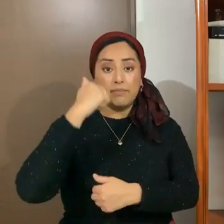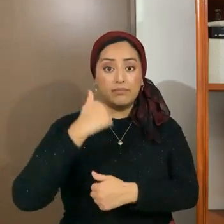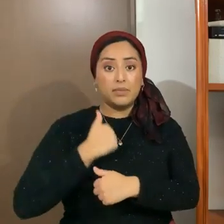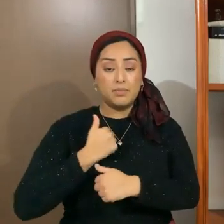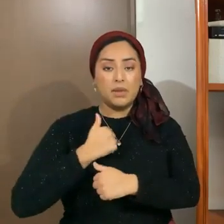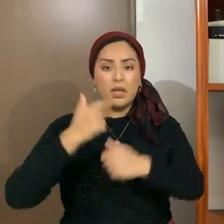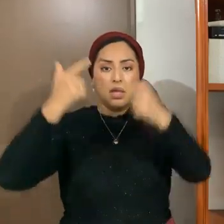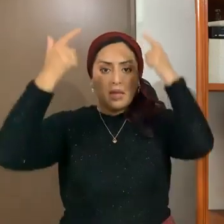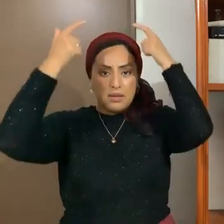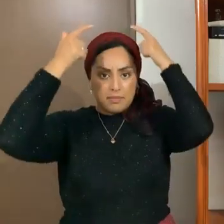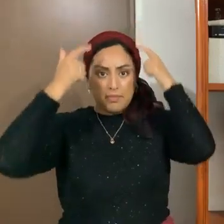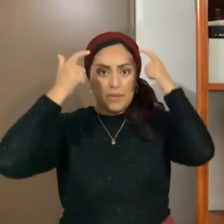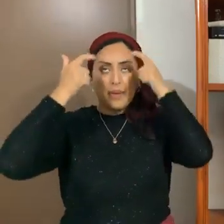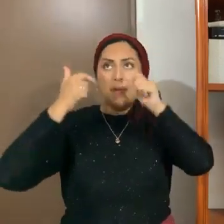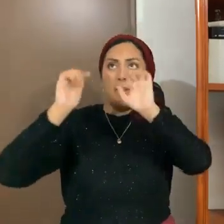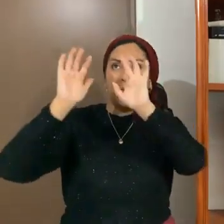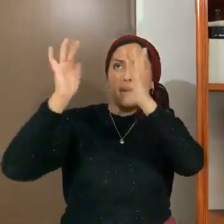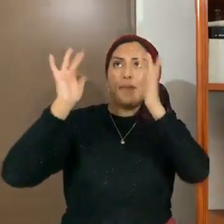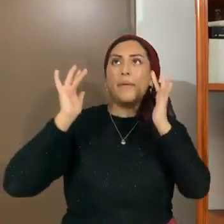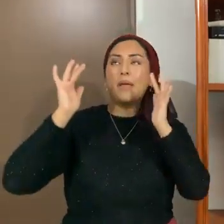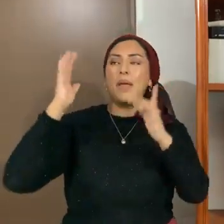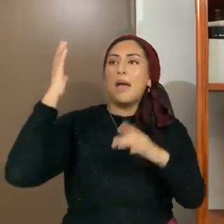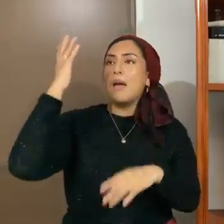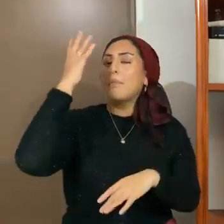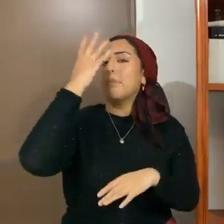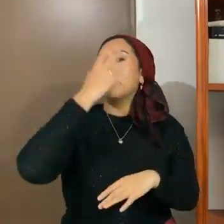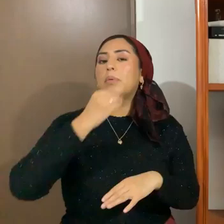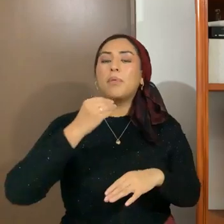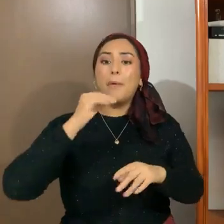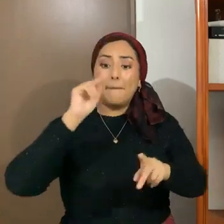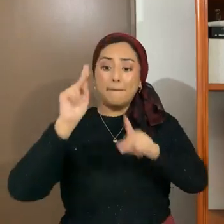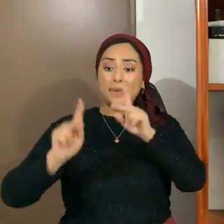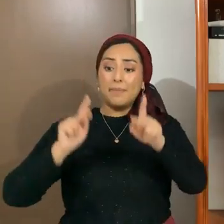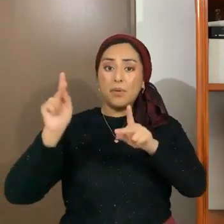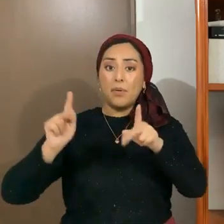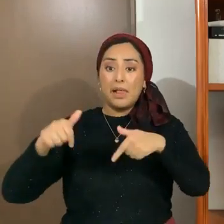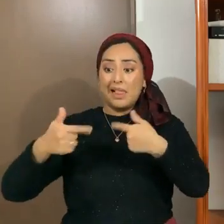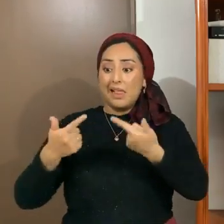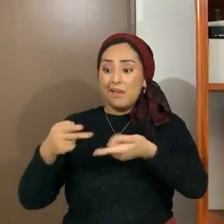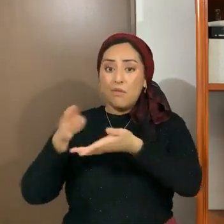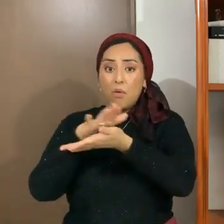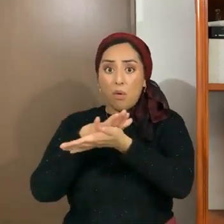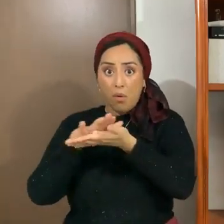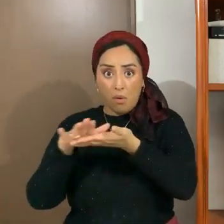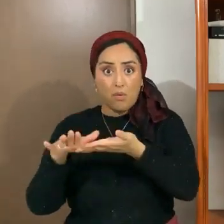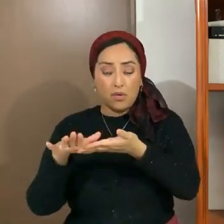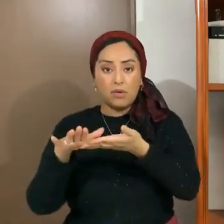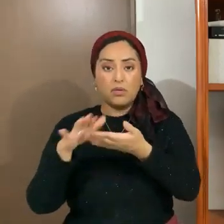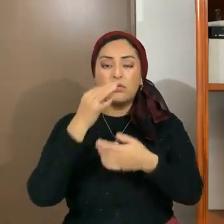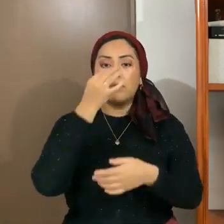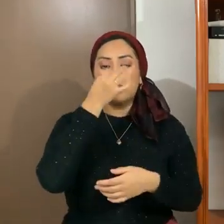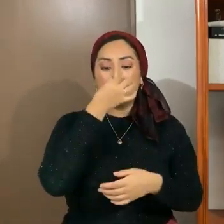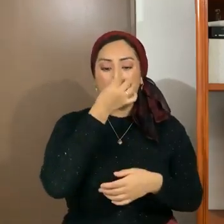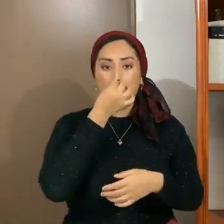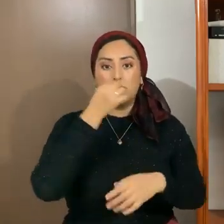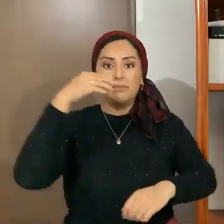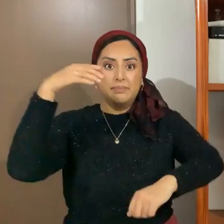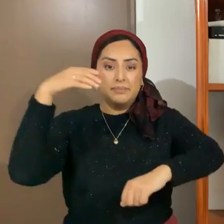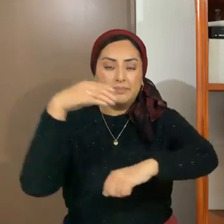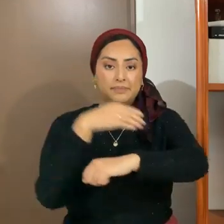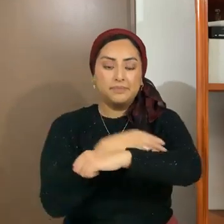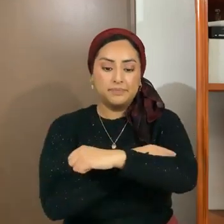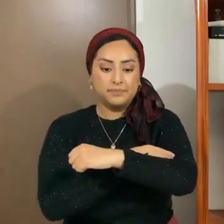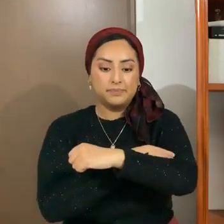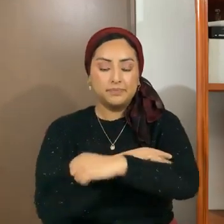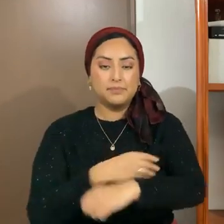por corona de esplendor y diadema de hermosura al remanente de su pueblo, y por espíritu de juicio al que se siente en juicio, y por fuerzas a los que